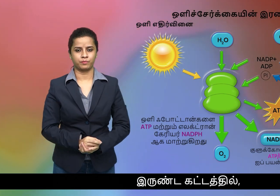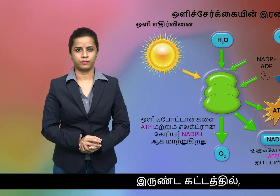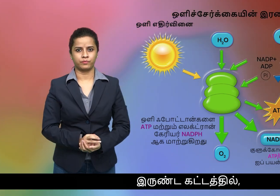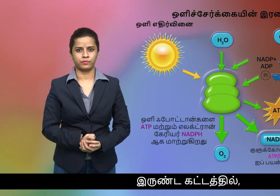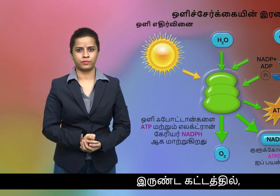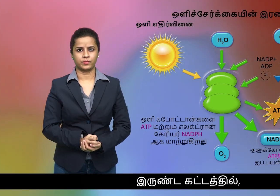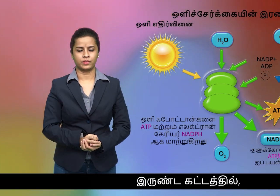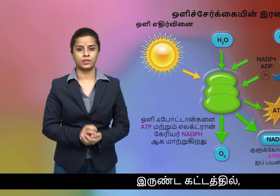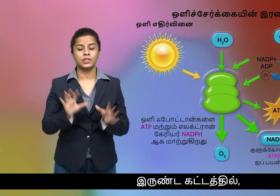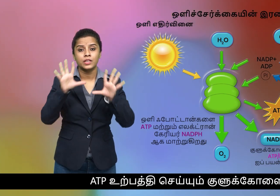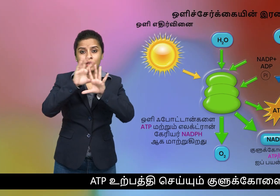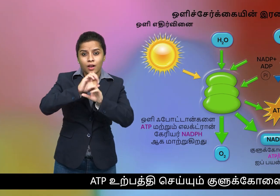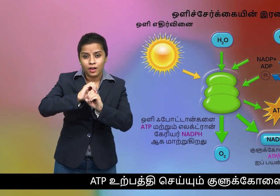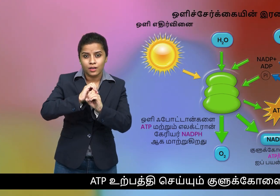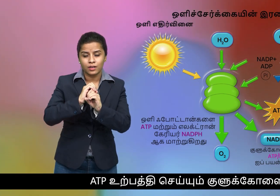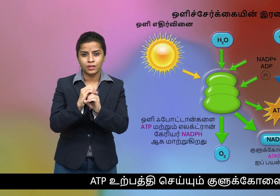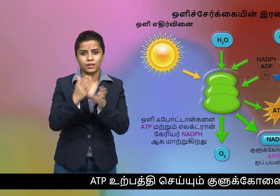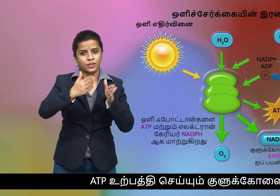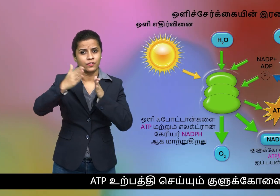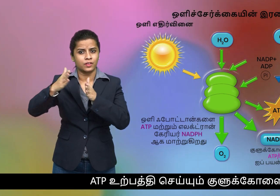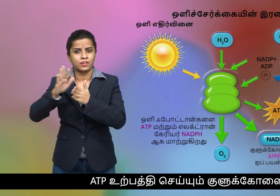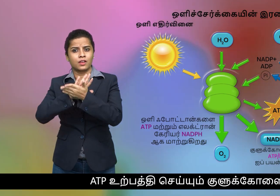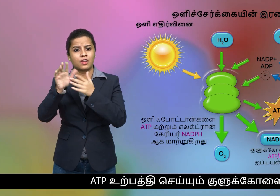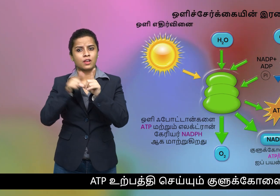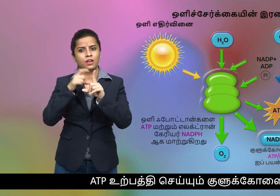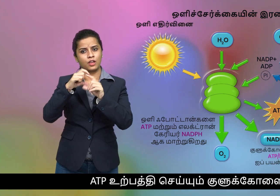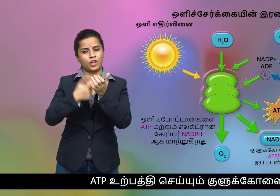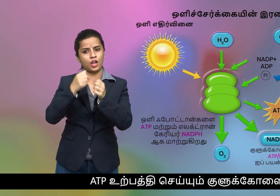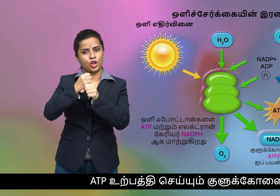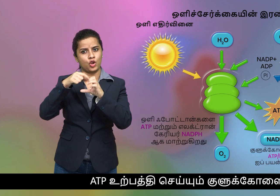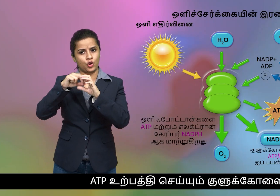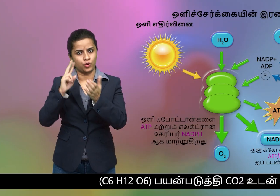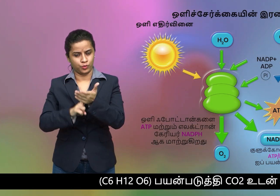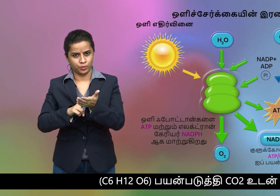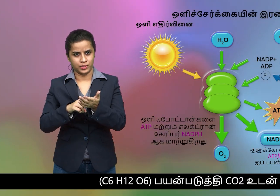இருண்ட கட்டத்தில் ATP உற்பத்தி செய்யும் குளுக்கோஸை அதாவது